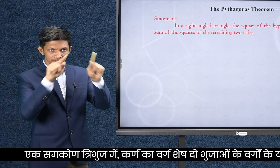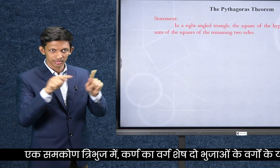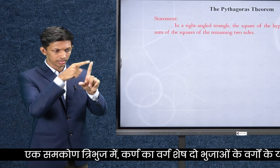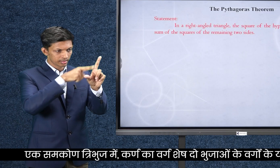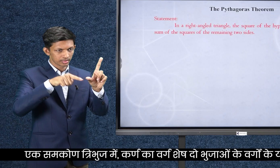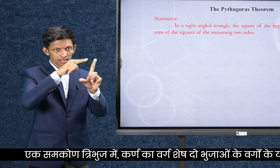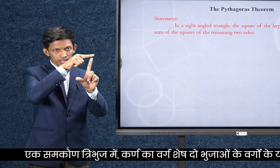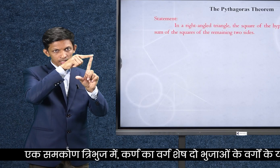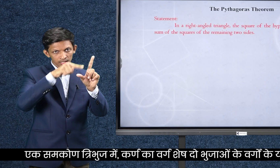है।